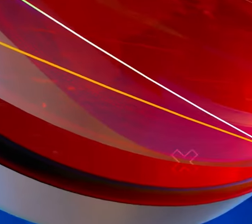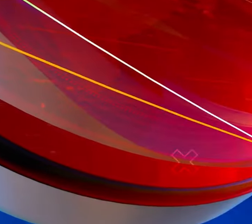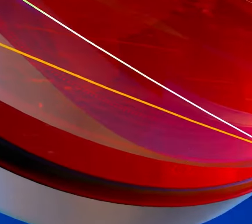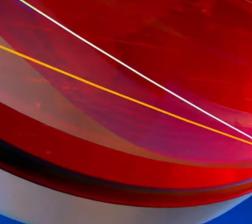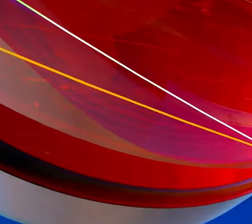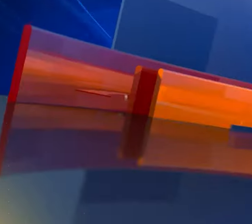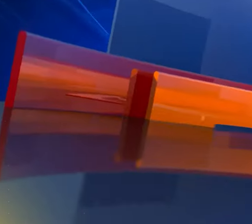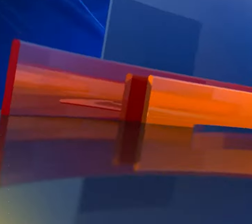नमस्कार